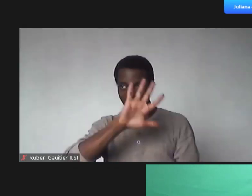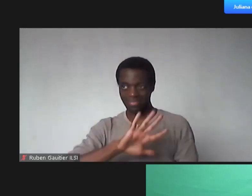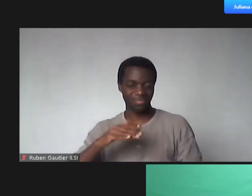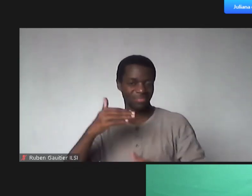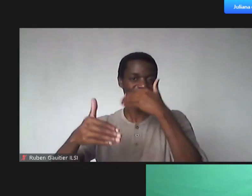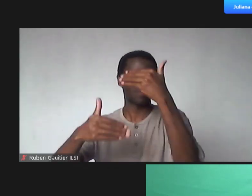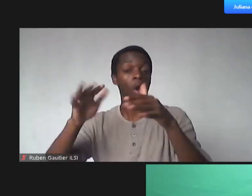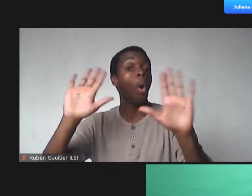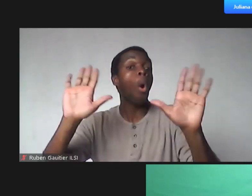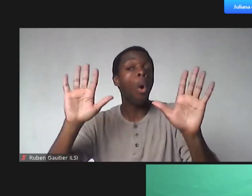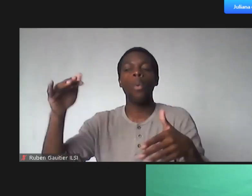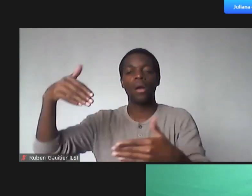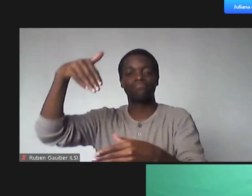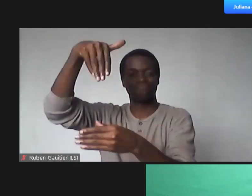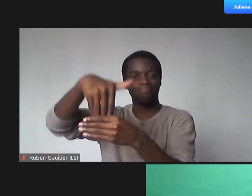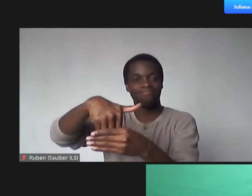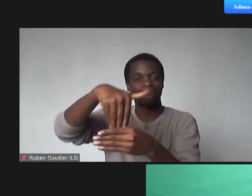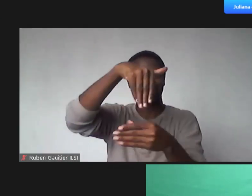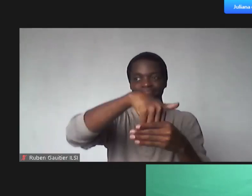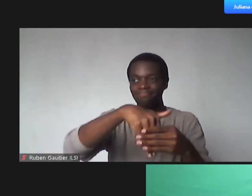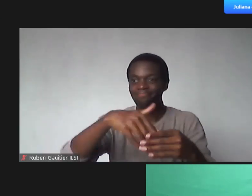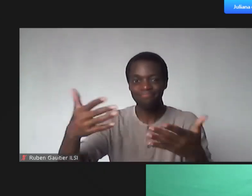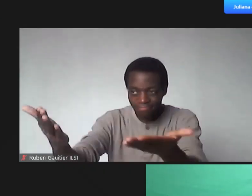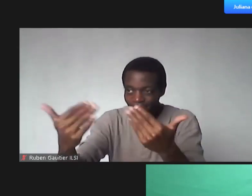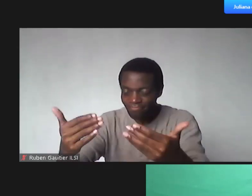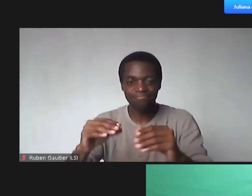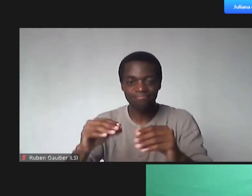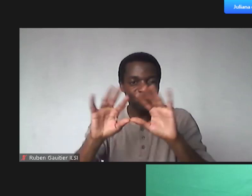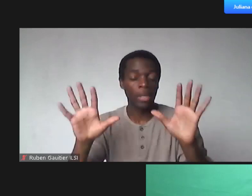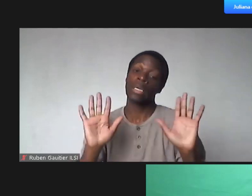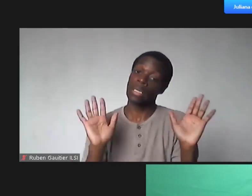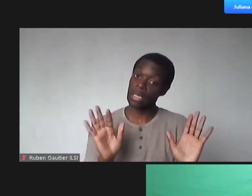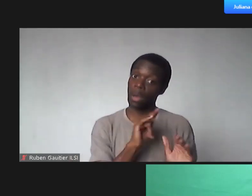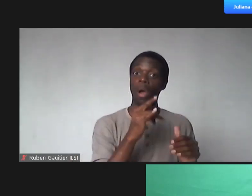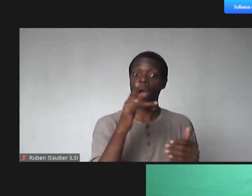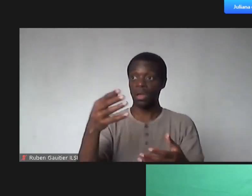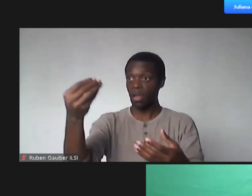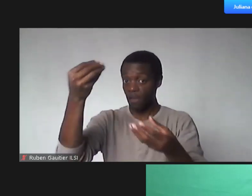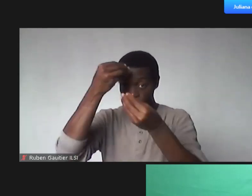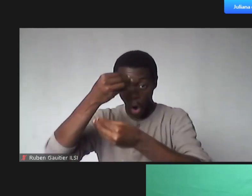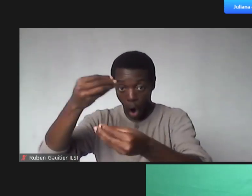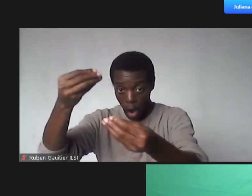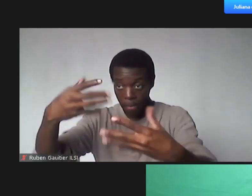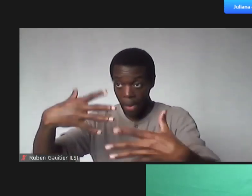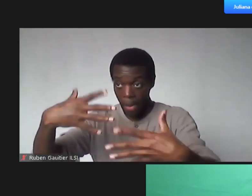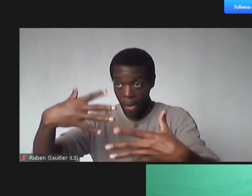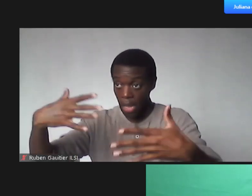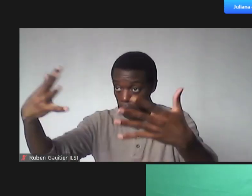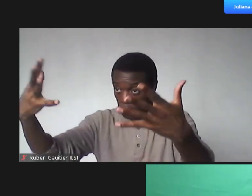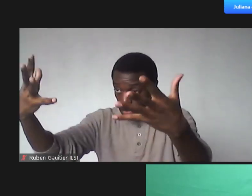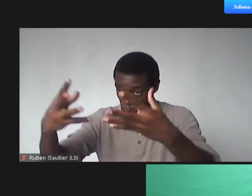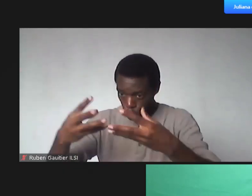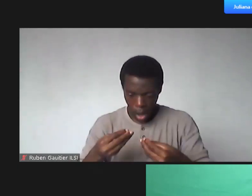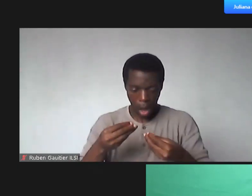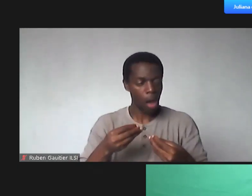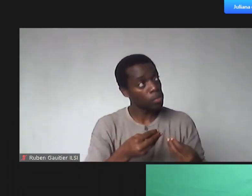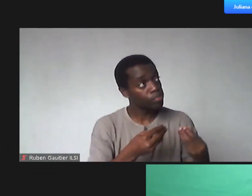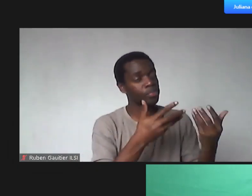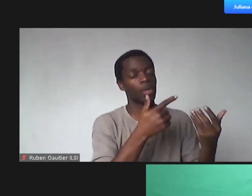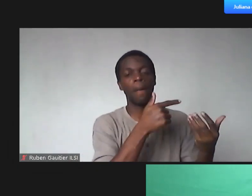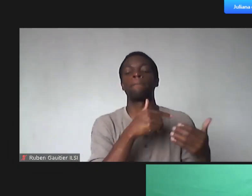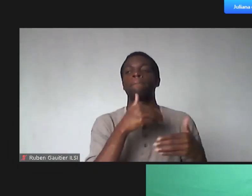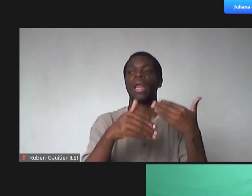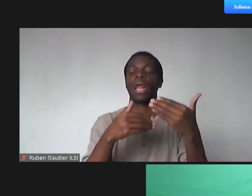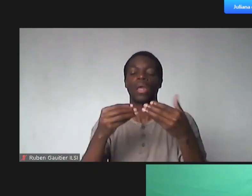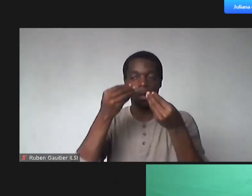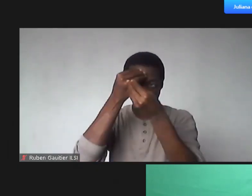es necesario que los datos sean públicos y sean claros para todos, y sean accesibles y que los datos correspondan a lo